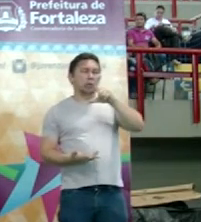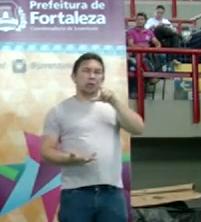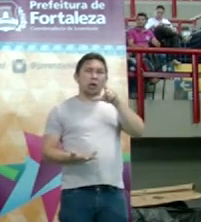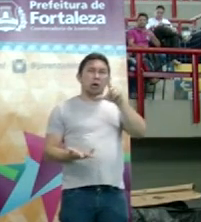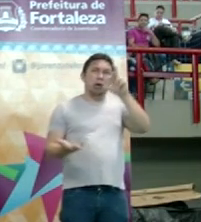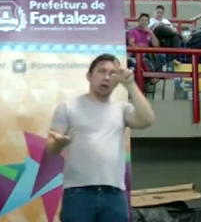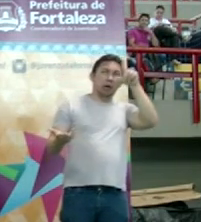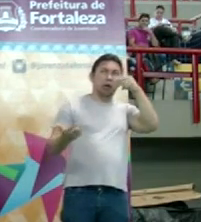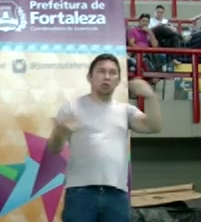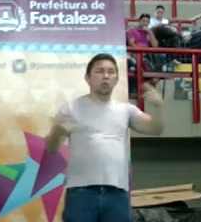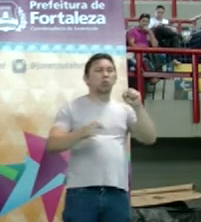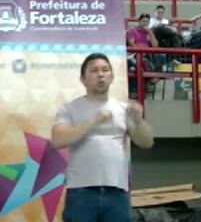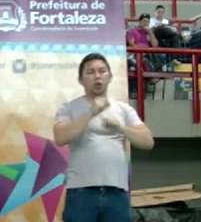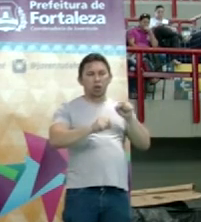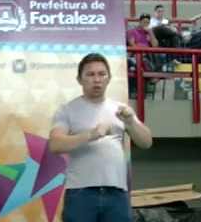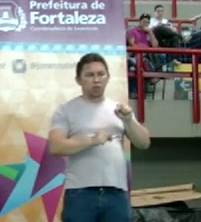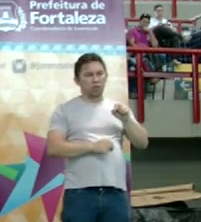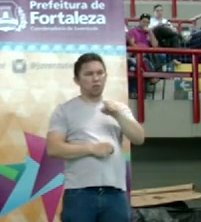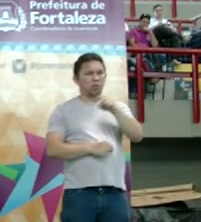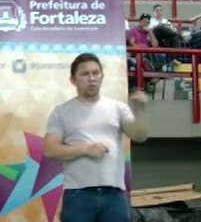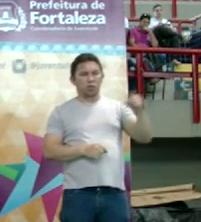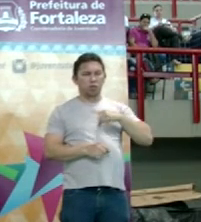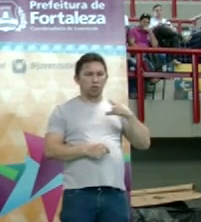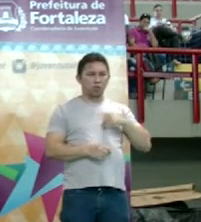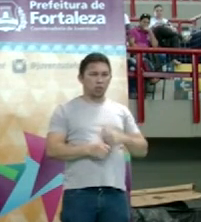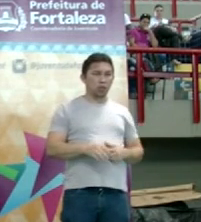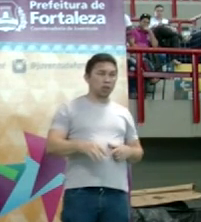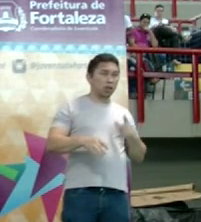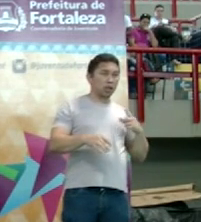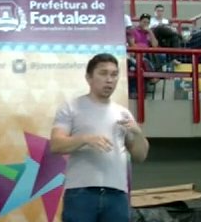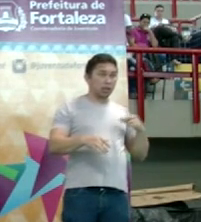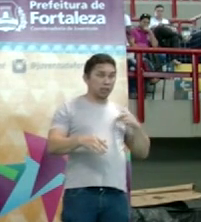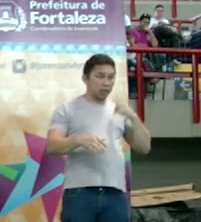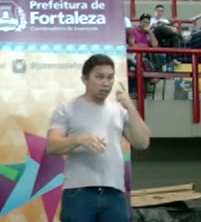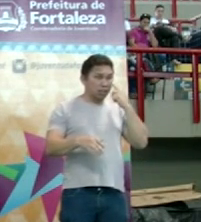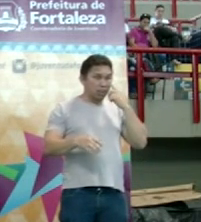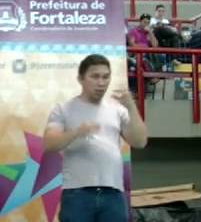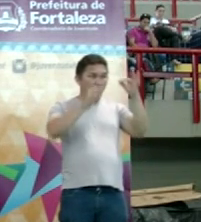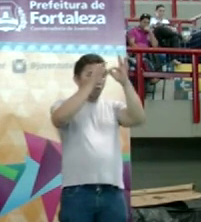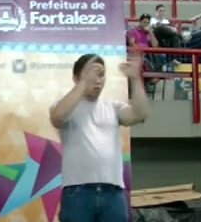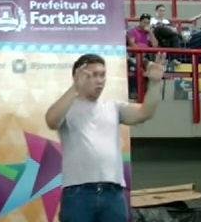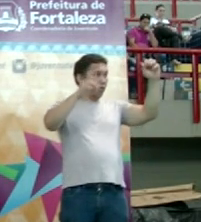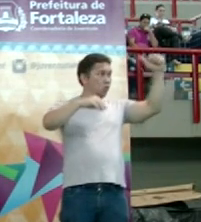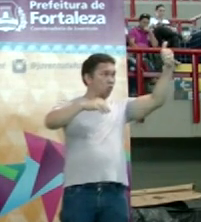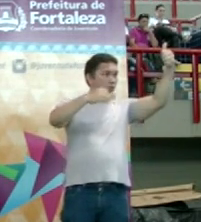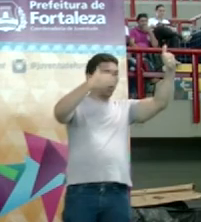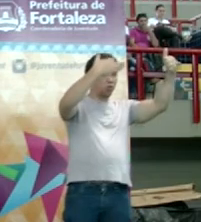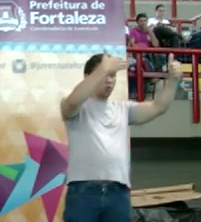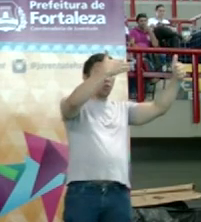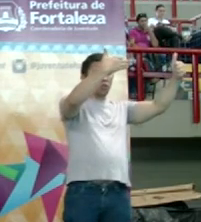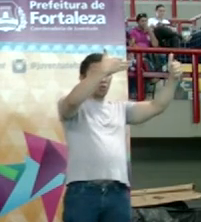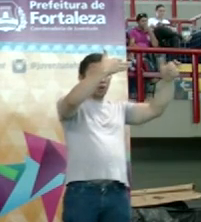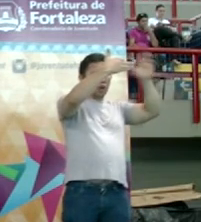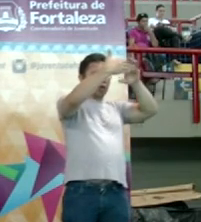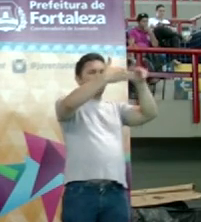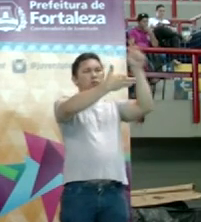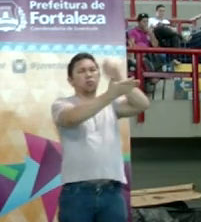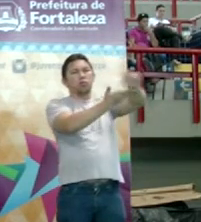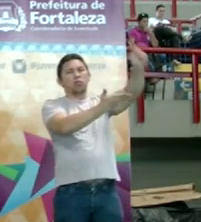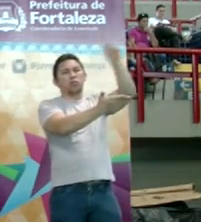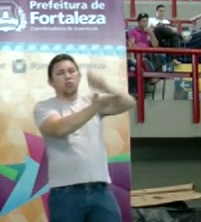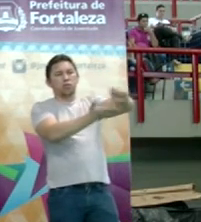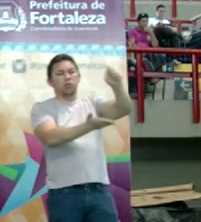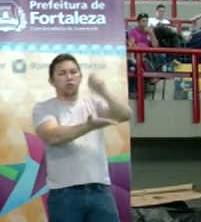um texto é começar na linha 1, no parágrafo, a escrever e